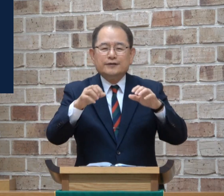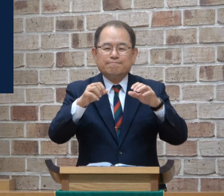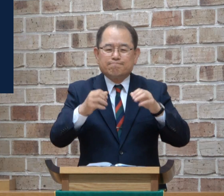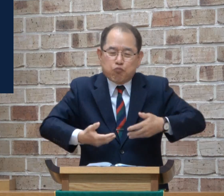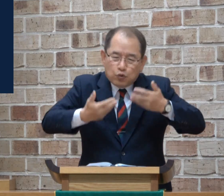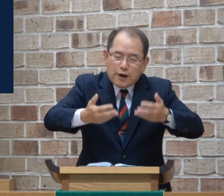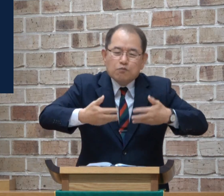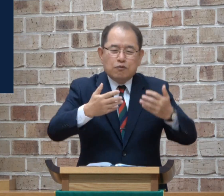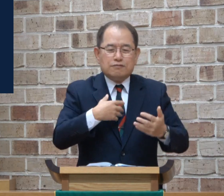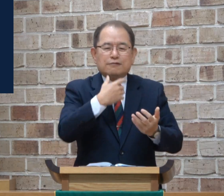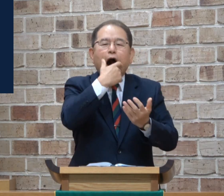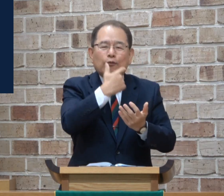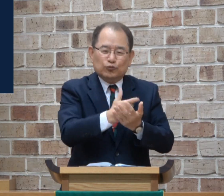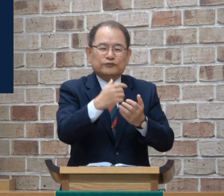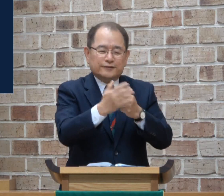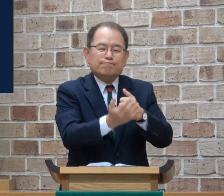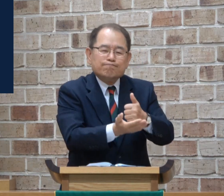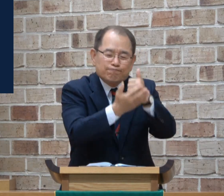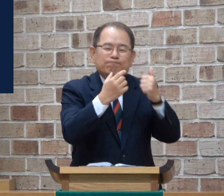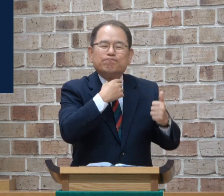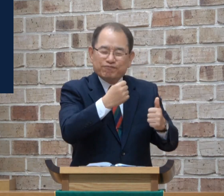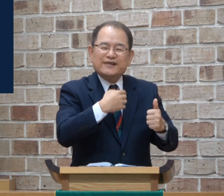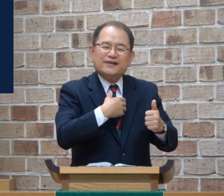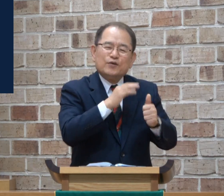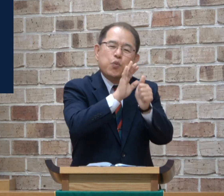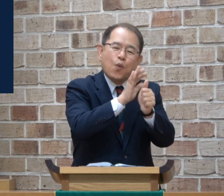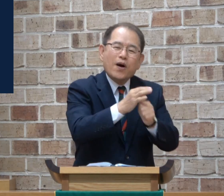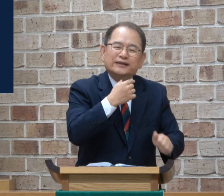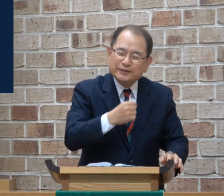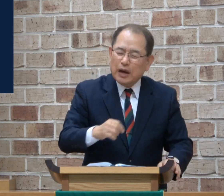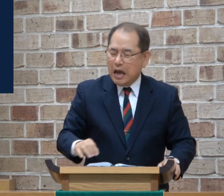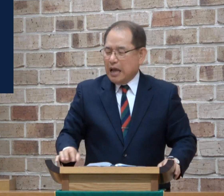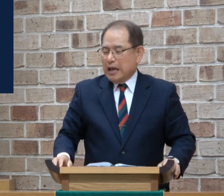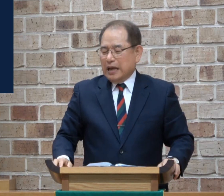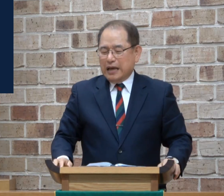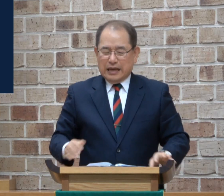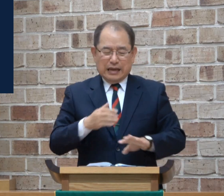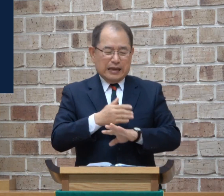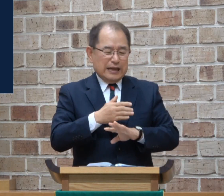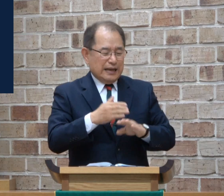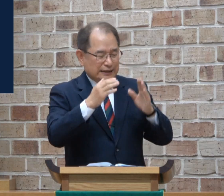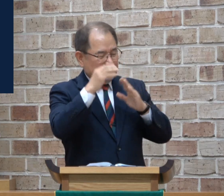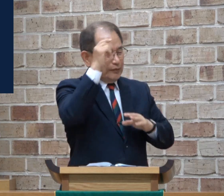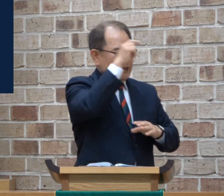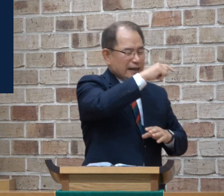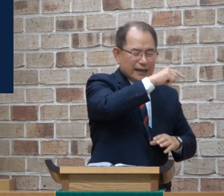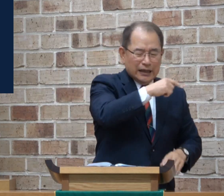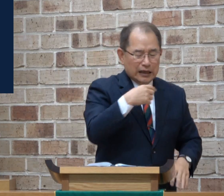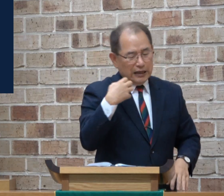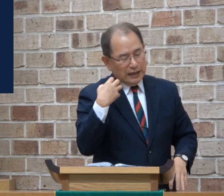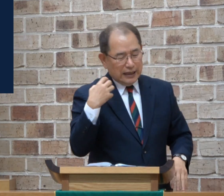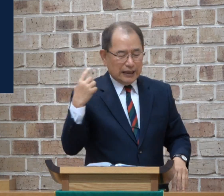분이기 때문에 제가 섬기고 싶습니다. 그러고 그냥 돌아갔습니다. 그런데 또